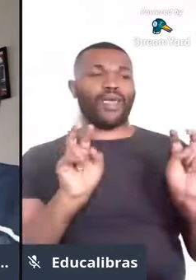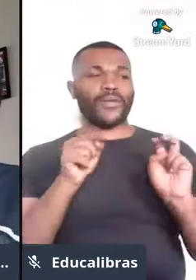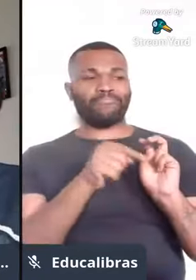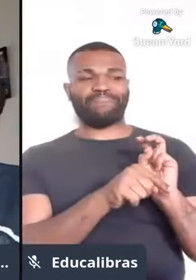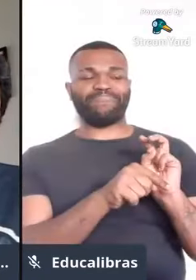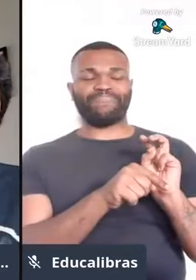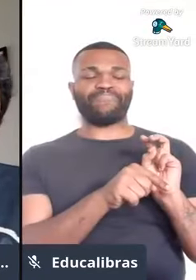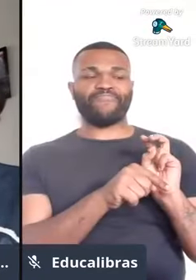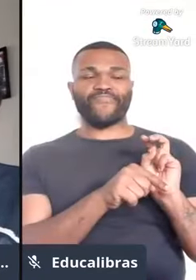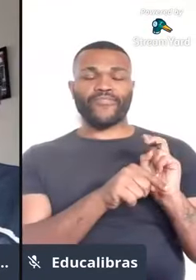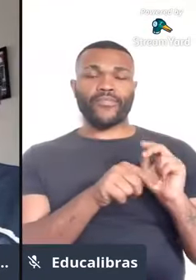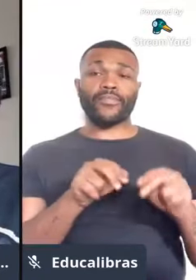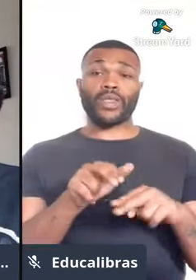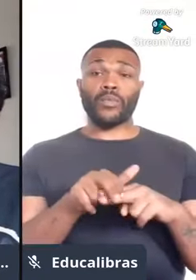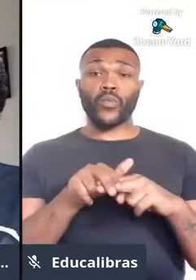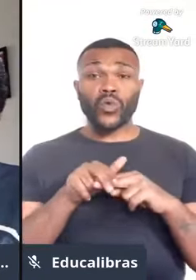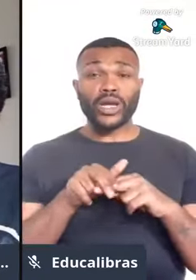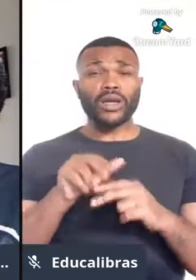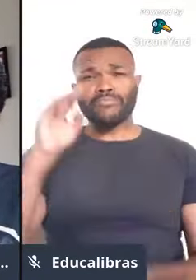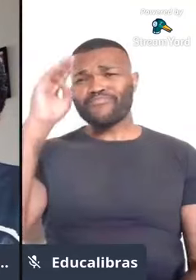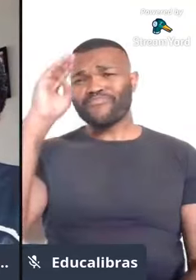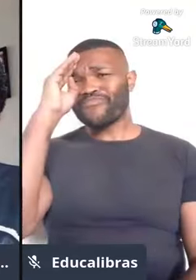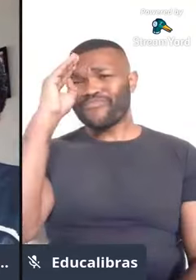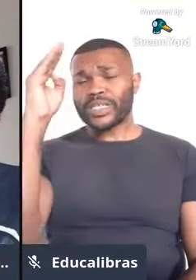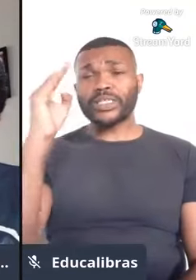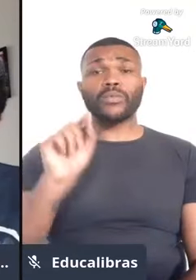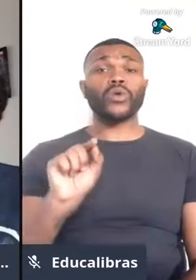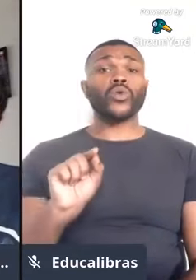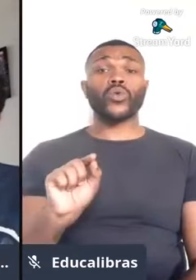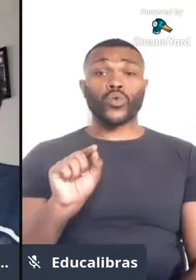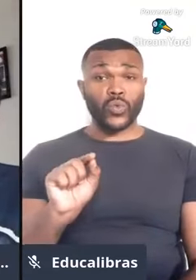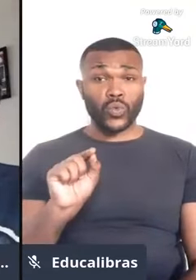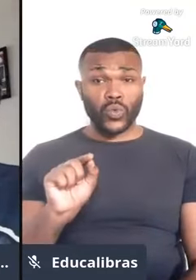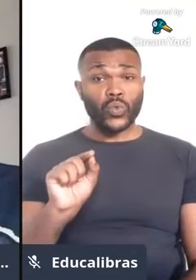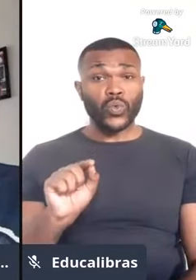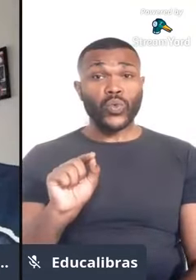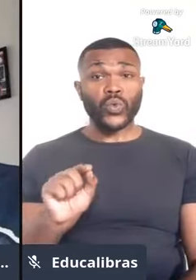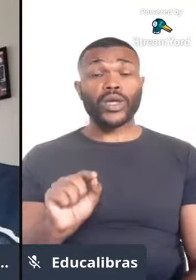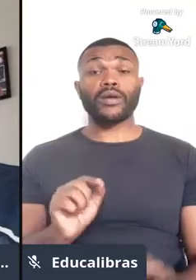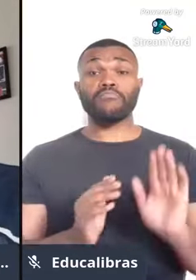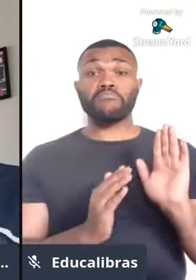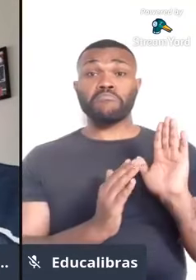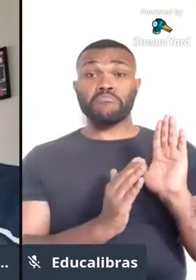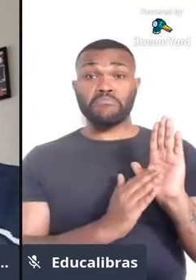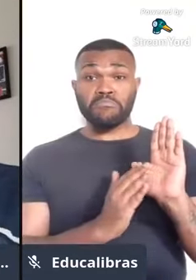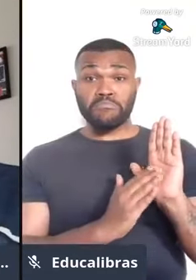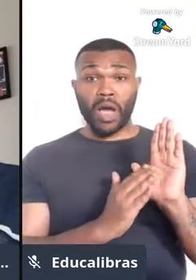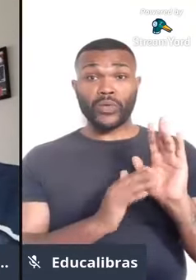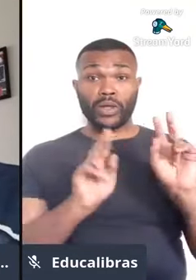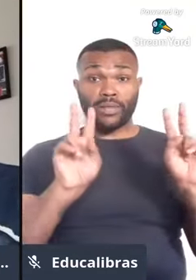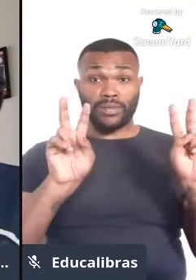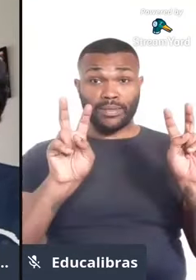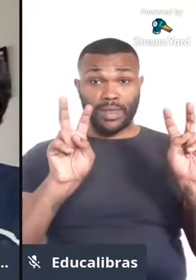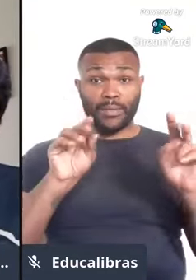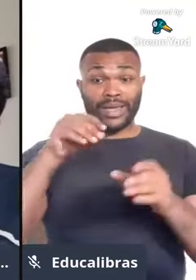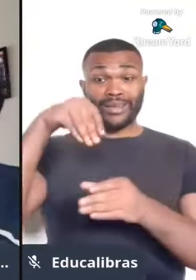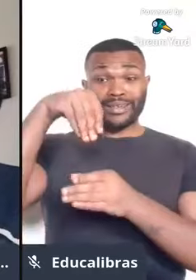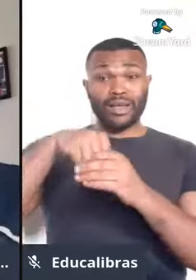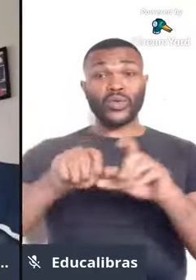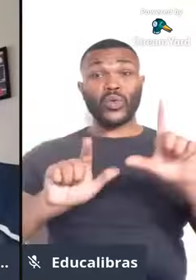Porque o ponto principal é que a pauta dentro dos veículos, ela não é